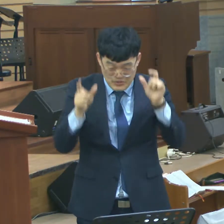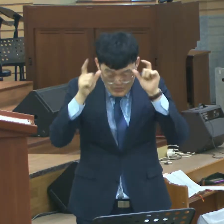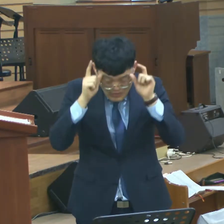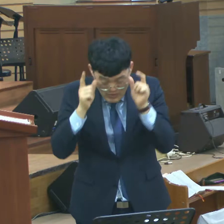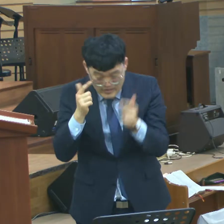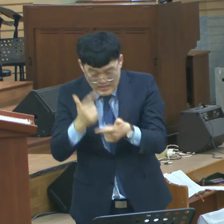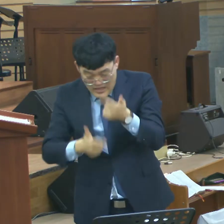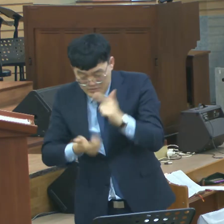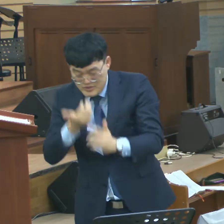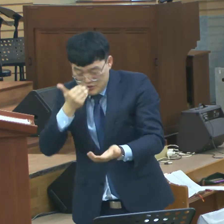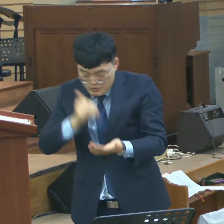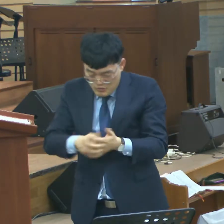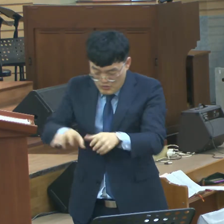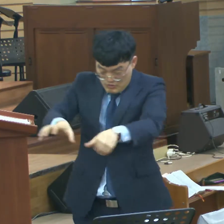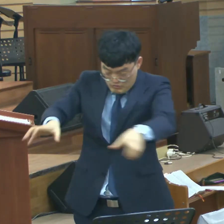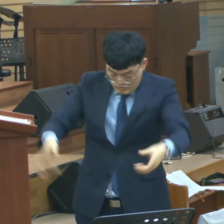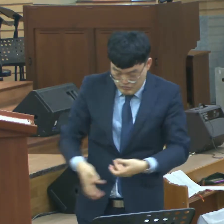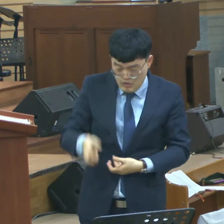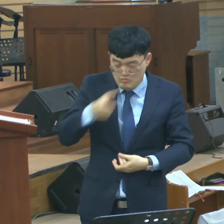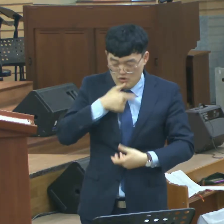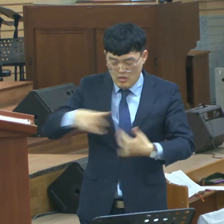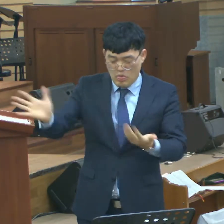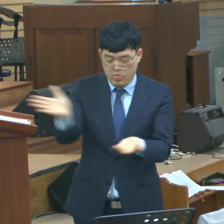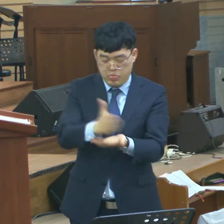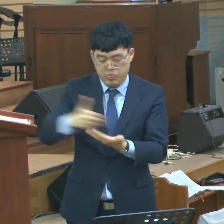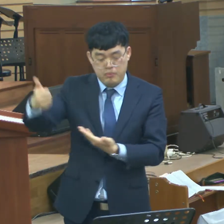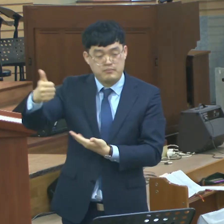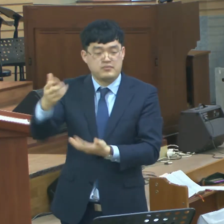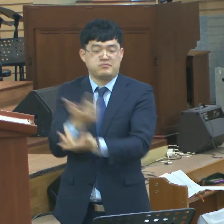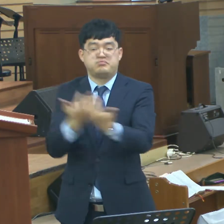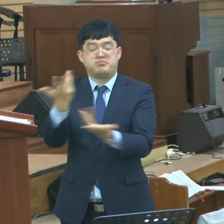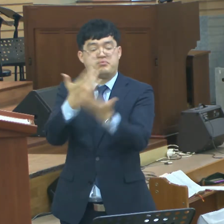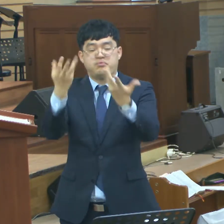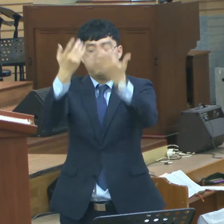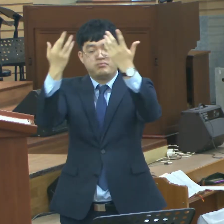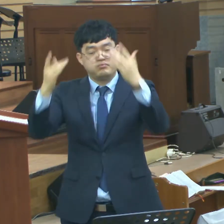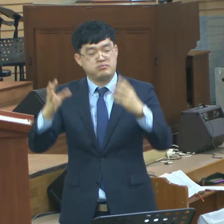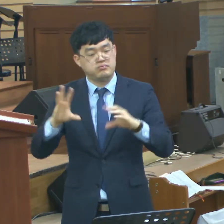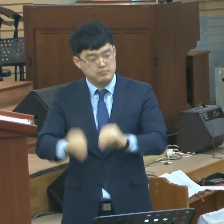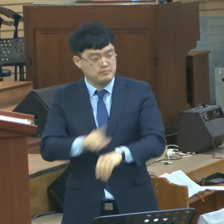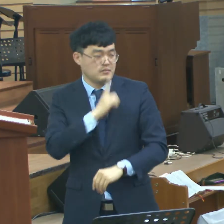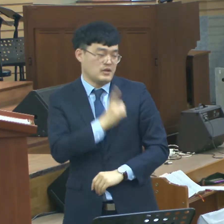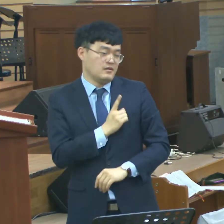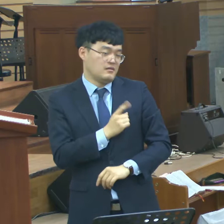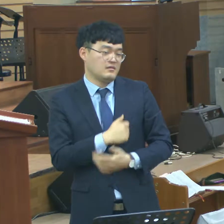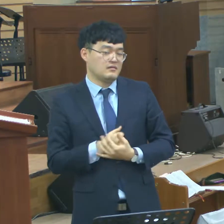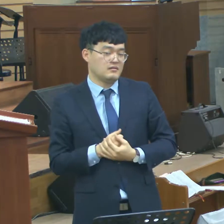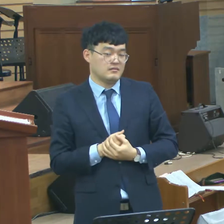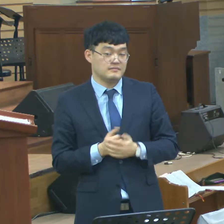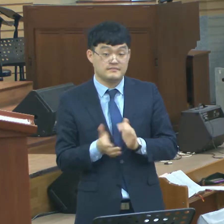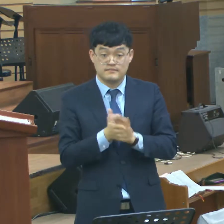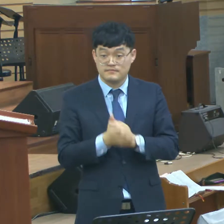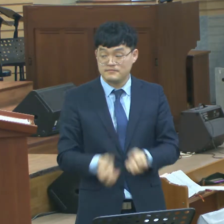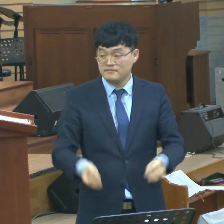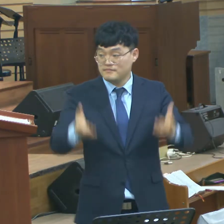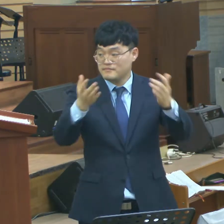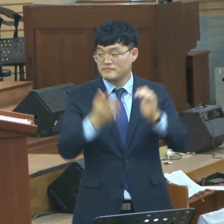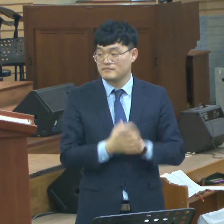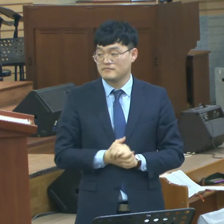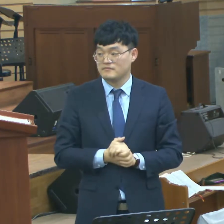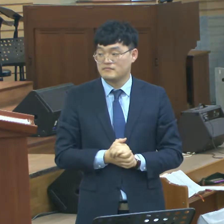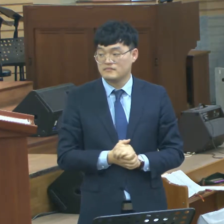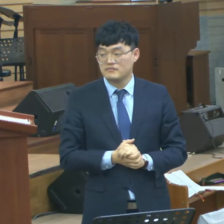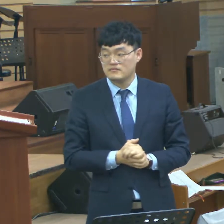흙을 태우고 도랑에 있는 물을 다 핥았어요. 할렐루야. 네. 제가 이런 얘기를 하면 어떤